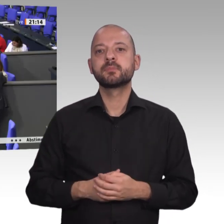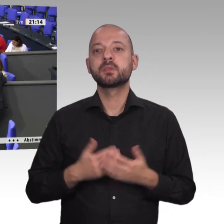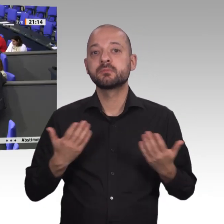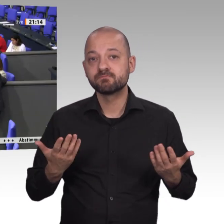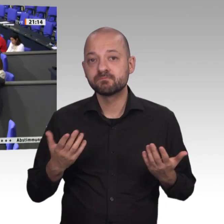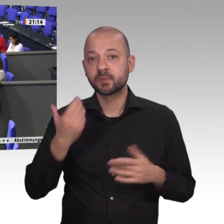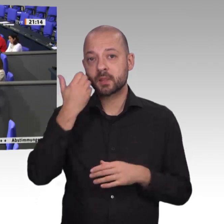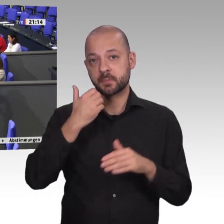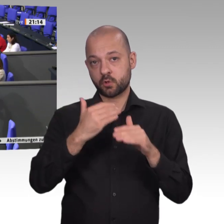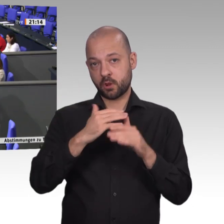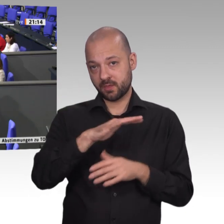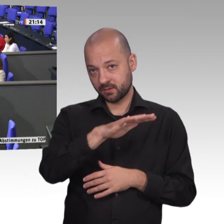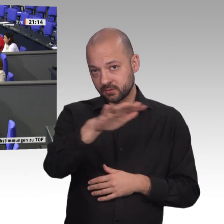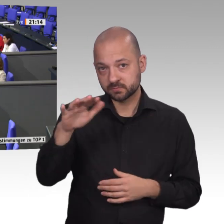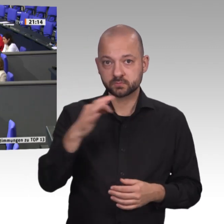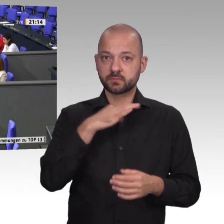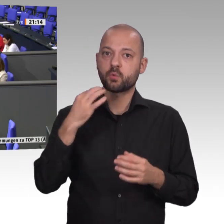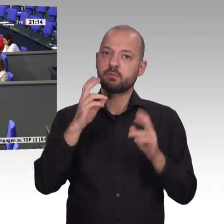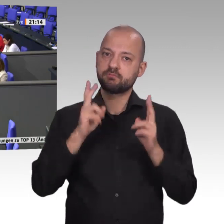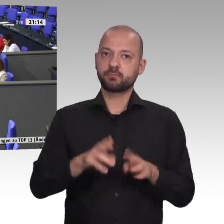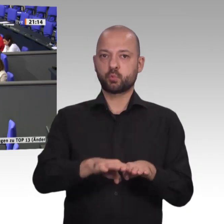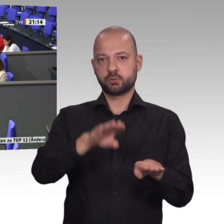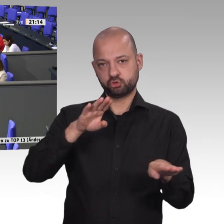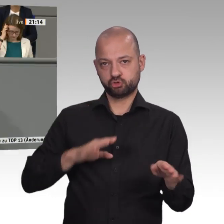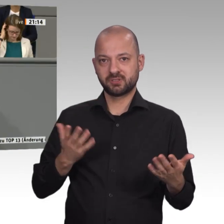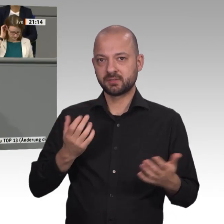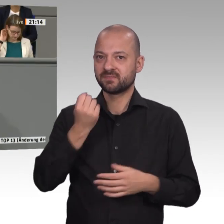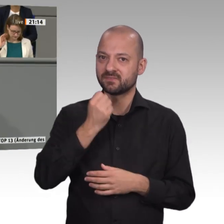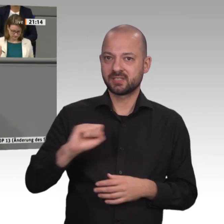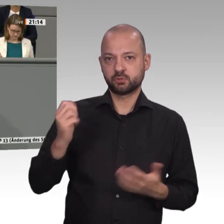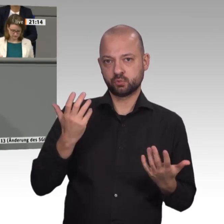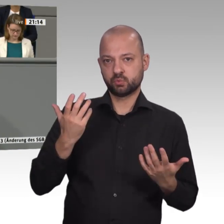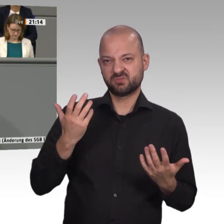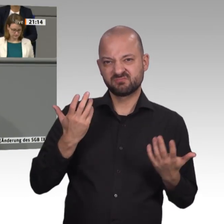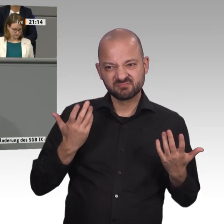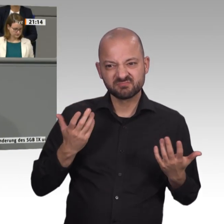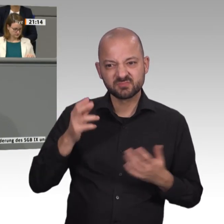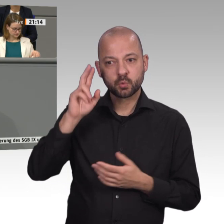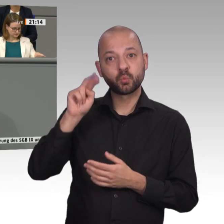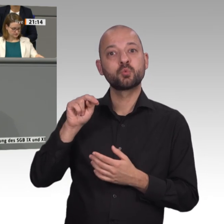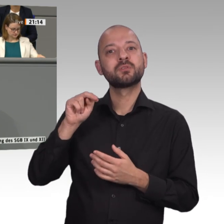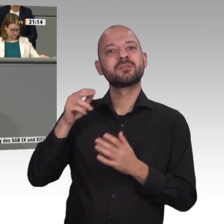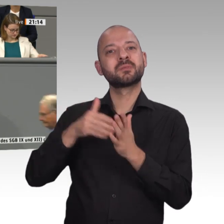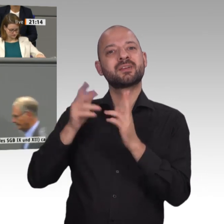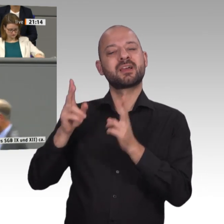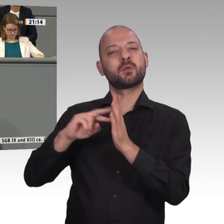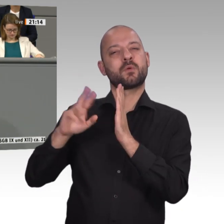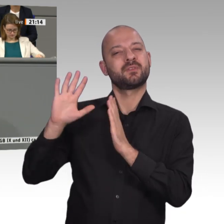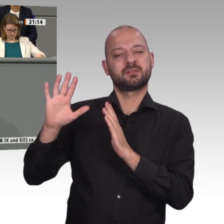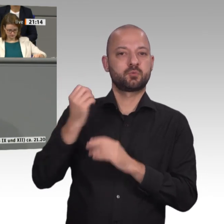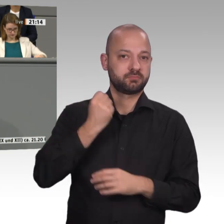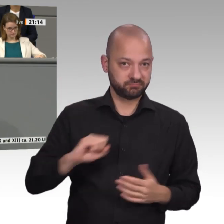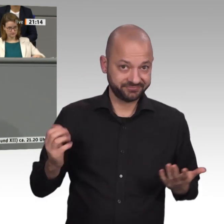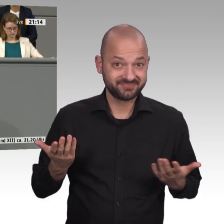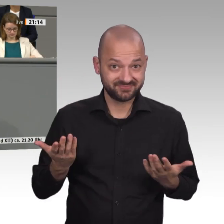mir in der nächsten Woche eine Antwort, wie denn Bundesregierung zukünftig bei Anhörungen damit umgehen wird, was barrierefreie zur Verfügung stellen von